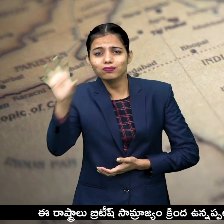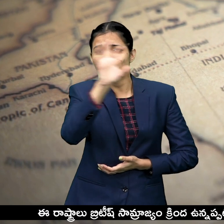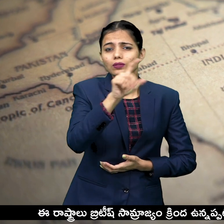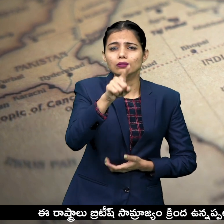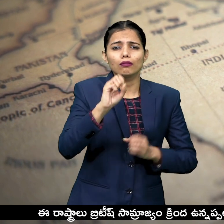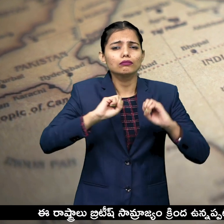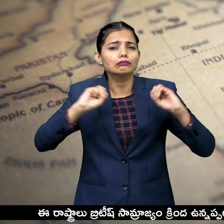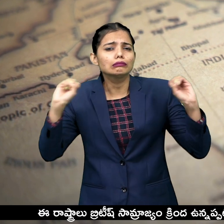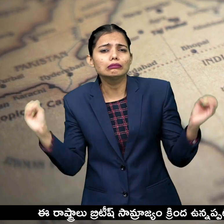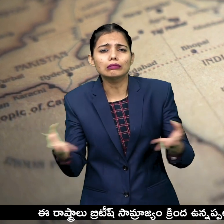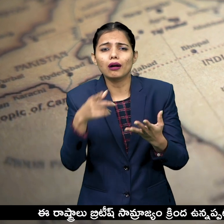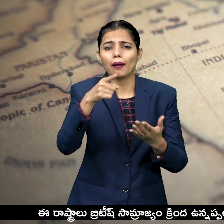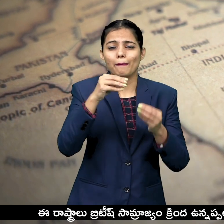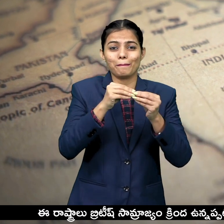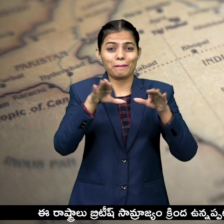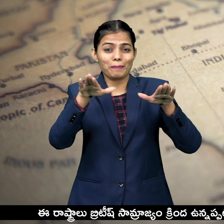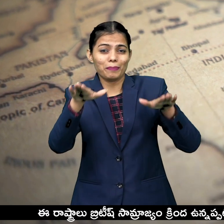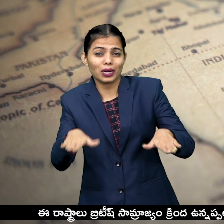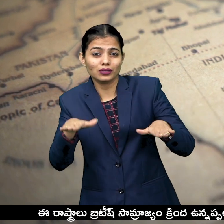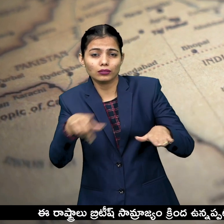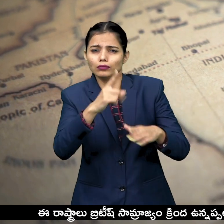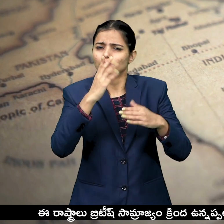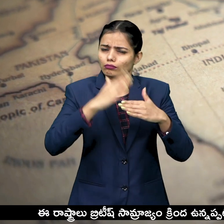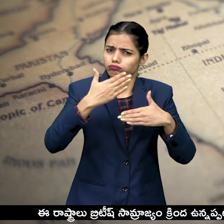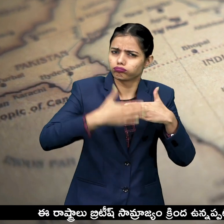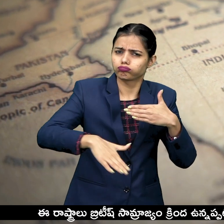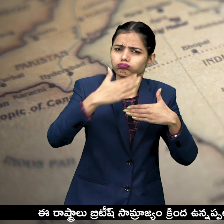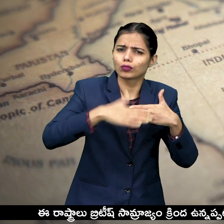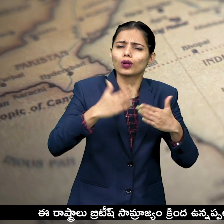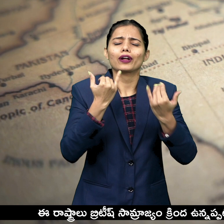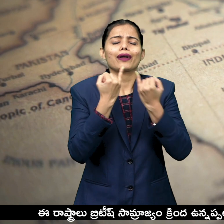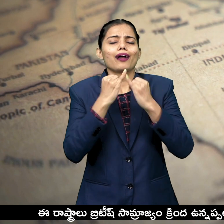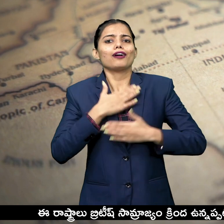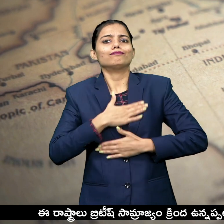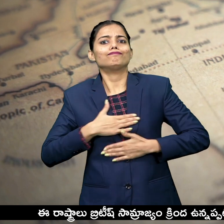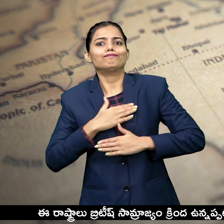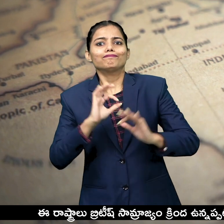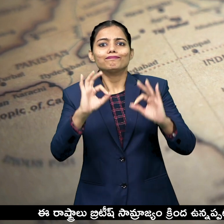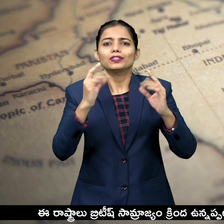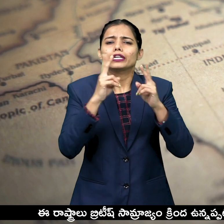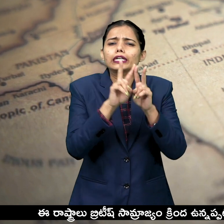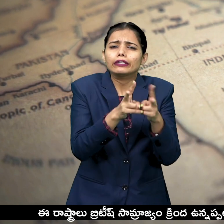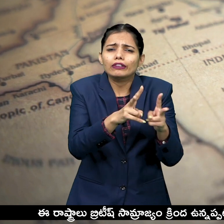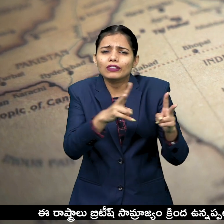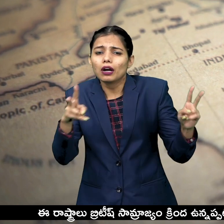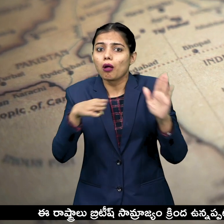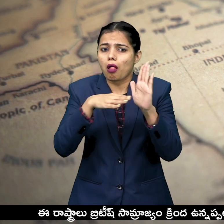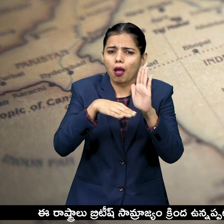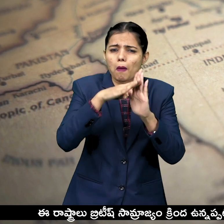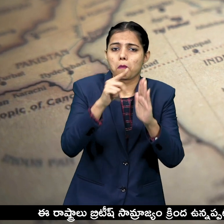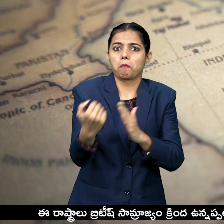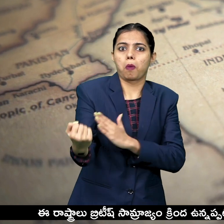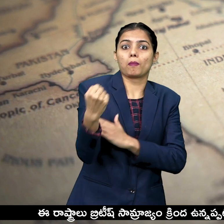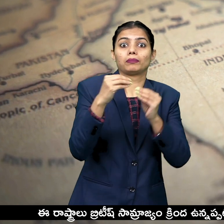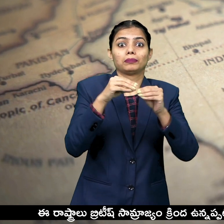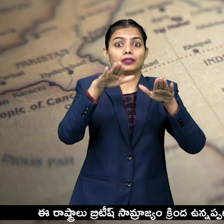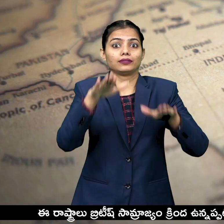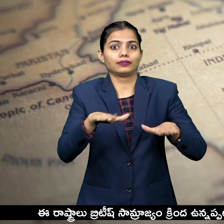ఈ రాష్ట్రాలు బ్రిటిష్ సామ్రాజ్యం క్రింద ఉన్నప్పటికీ ఇప్పటికీ వివిధ స్థాయిలలో అధికారాన్ని కలిగి